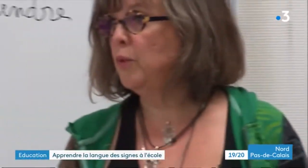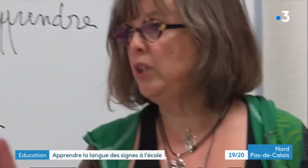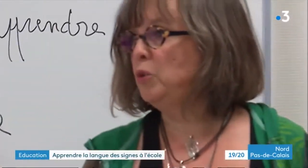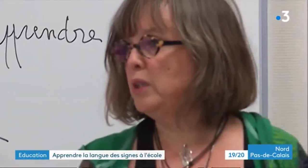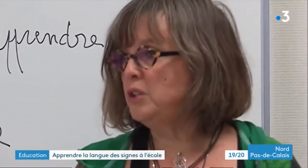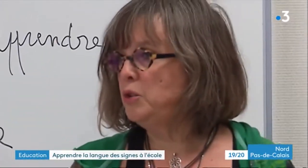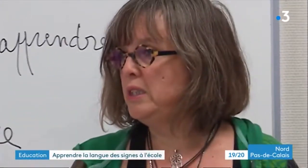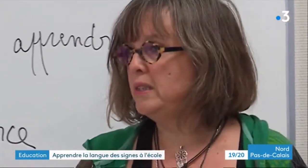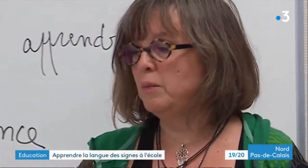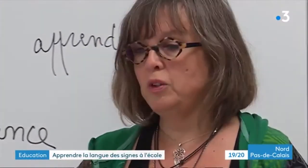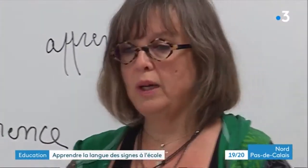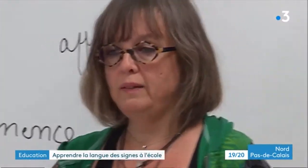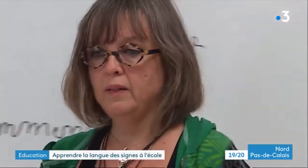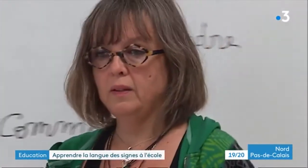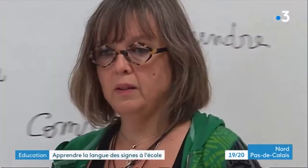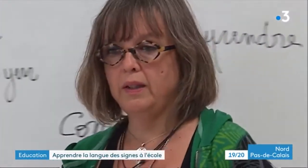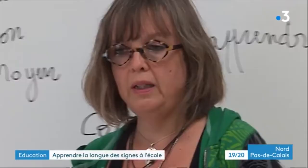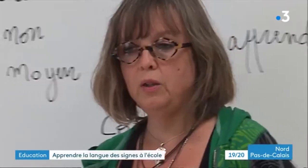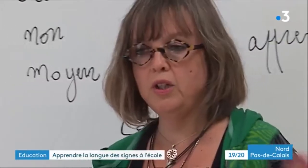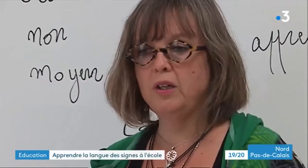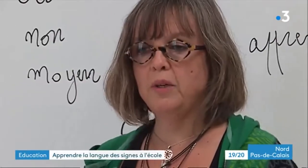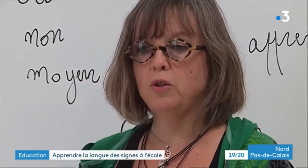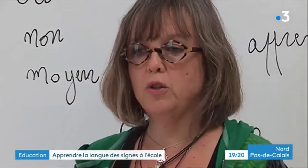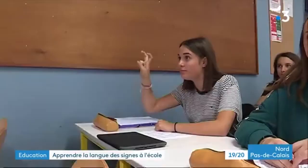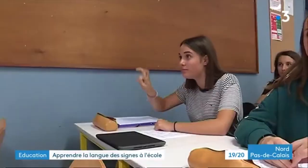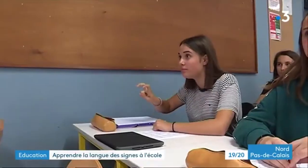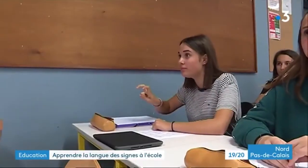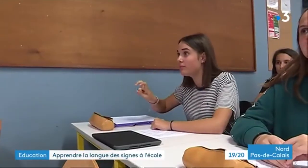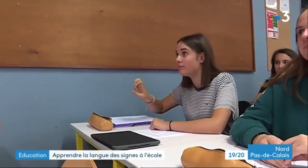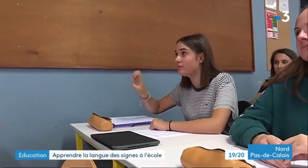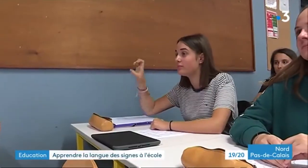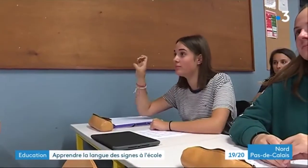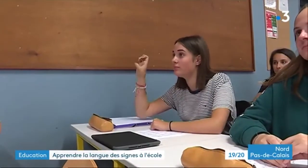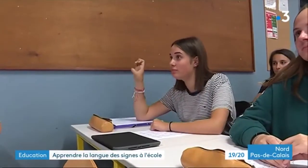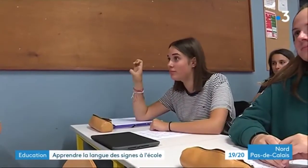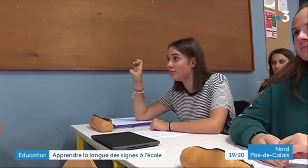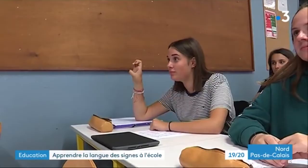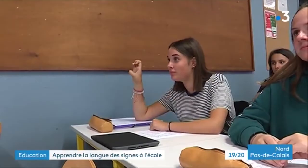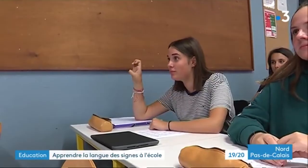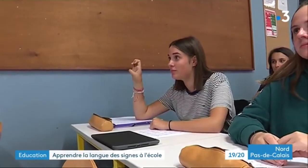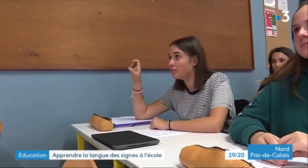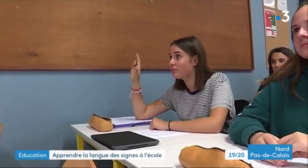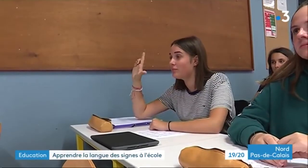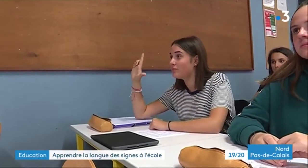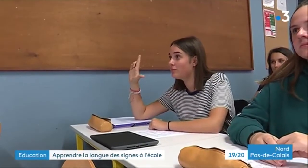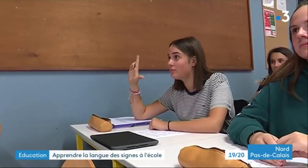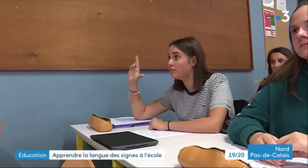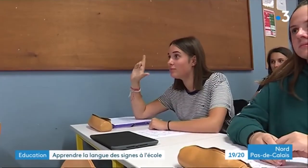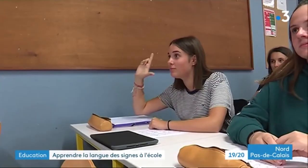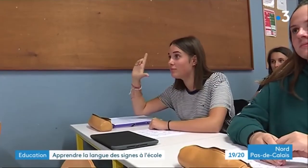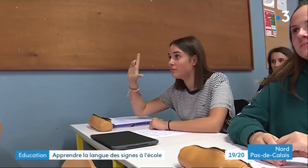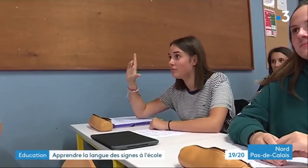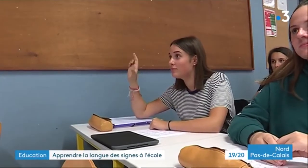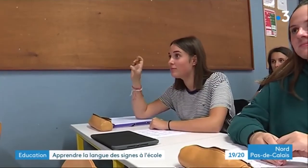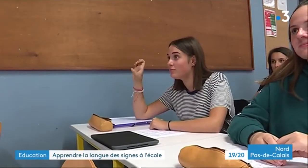les droitiers utilisent la main droite et les gauchers la main gauche. Parmi ces lycéennes qui se sont lancées dans l'aventure, Axel,